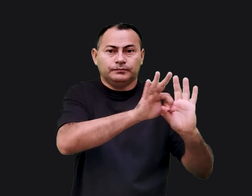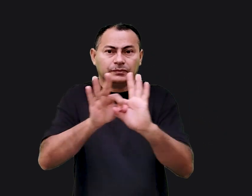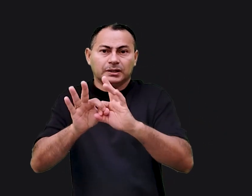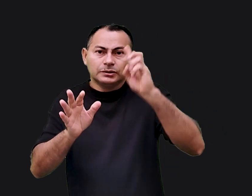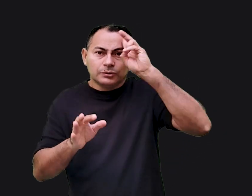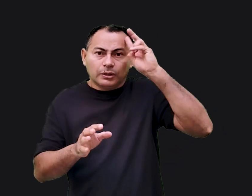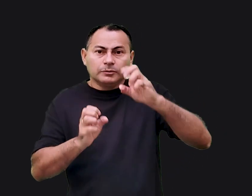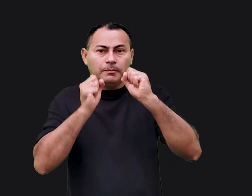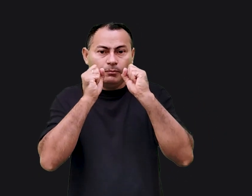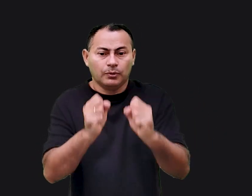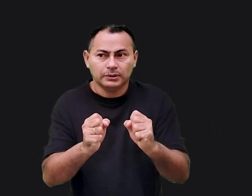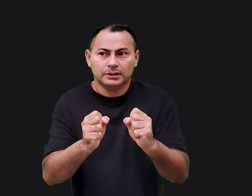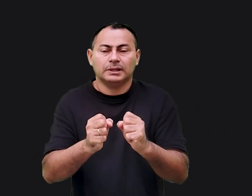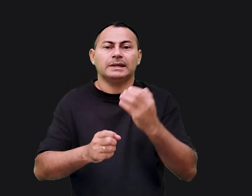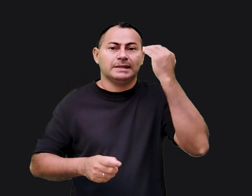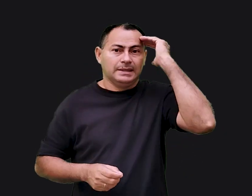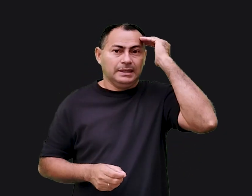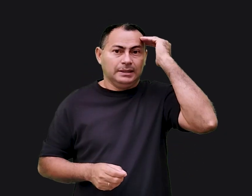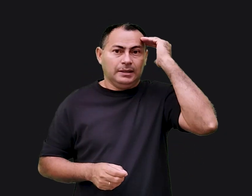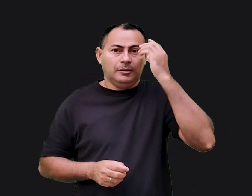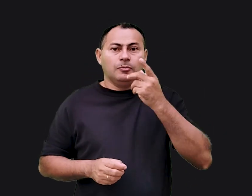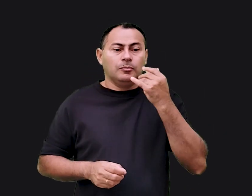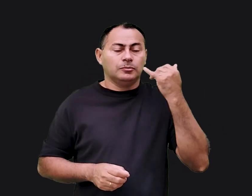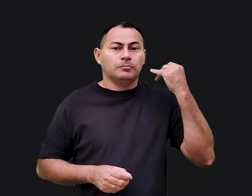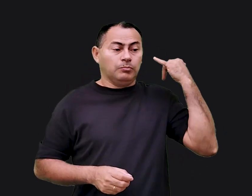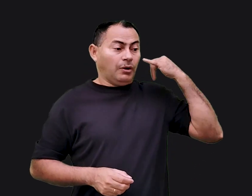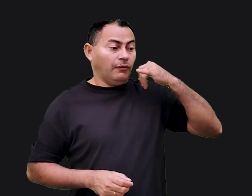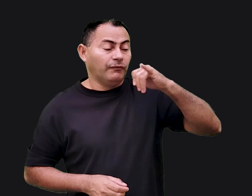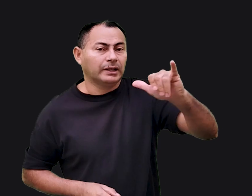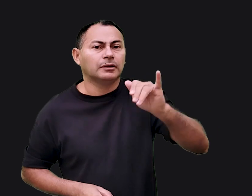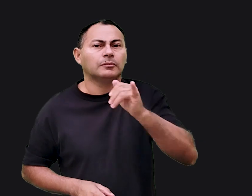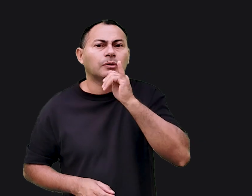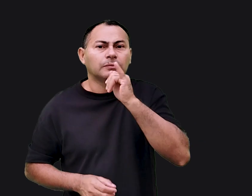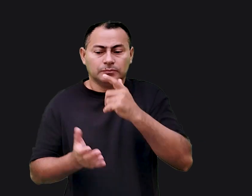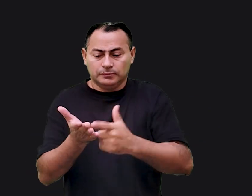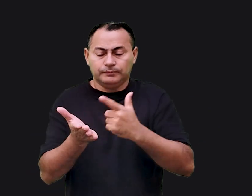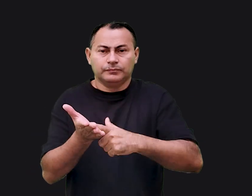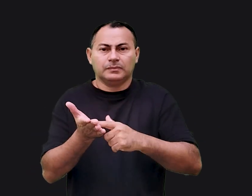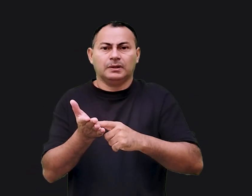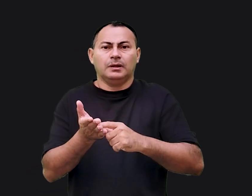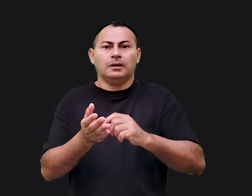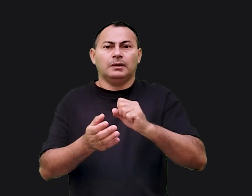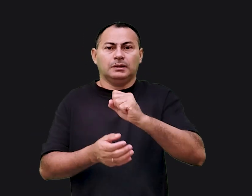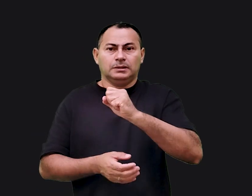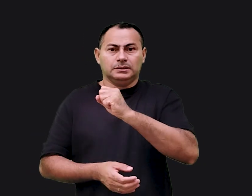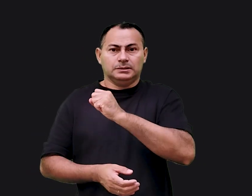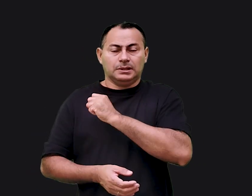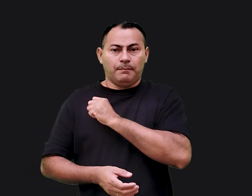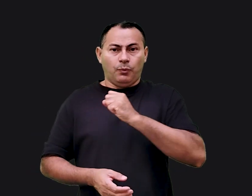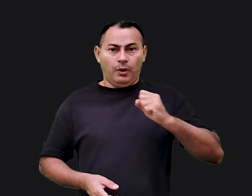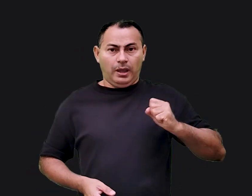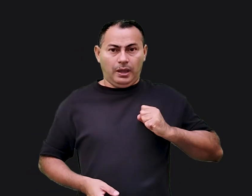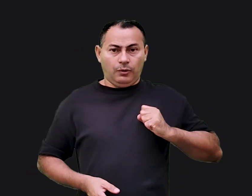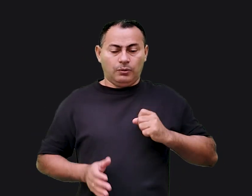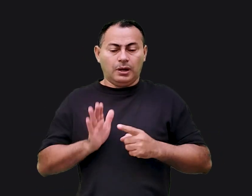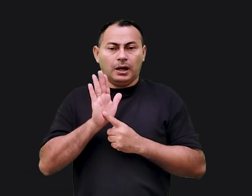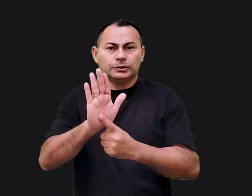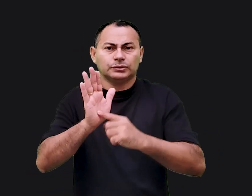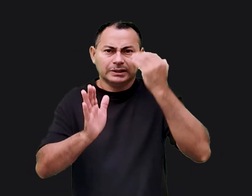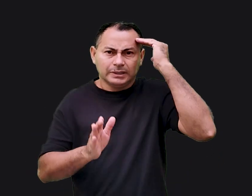histórico para que pudéssemos entender os profetas por exemplo os livros de Samuel nos ajudam a compreender melhor os